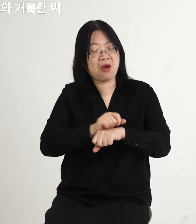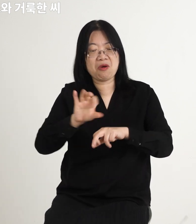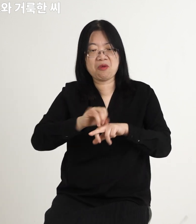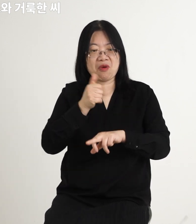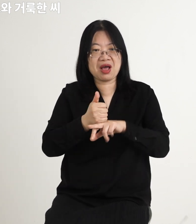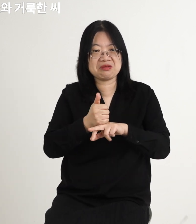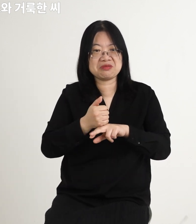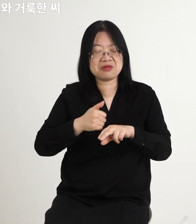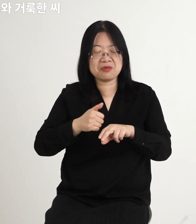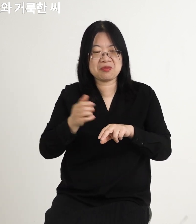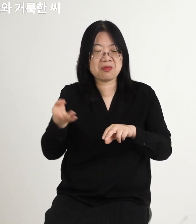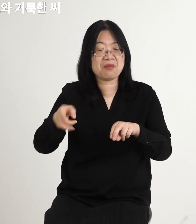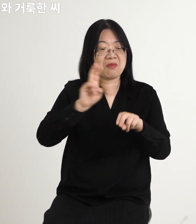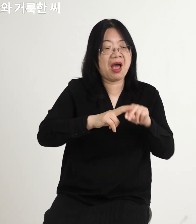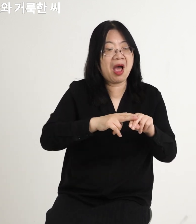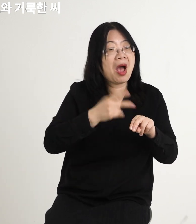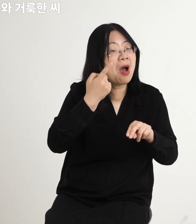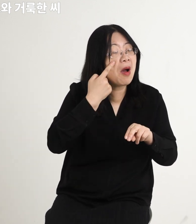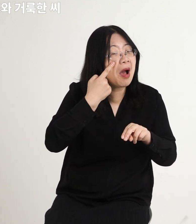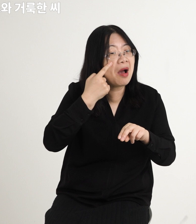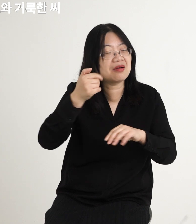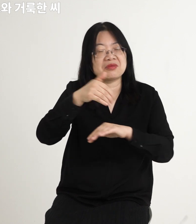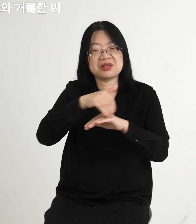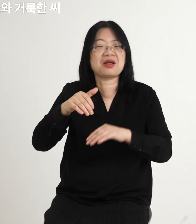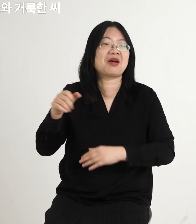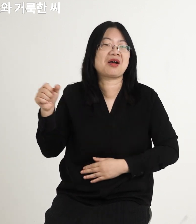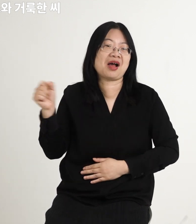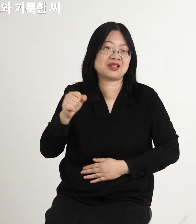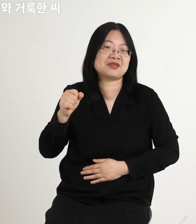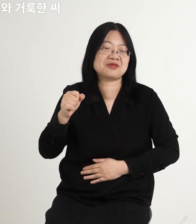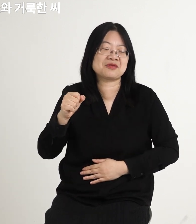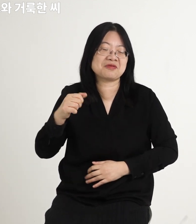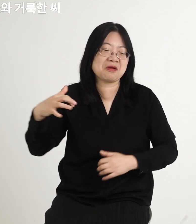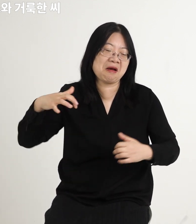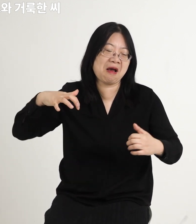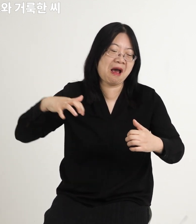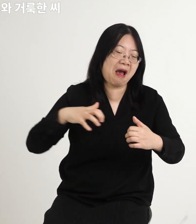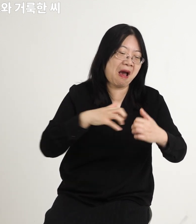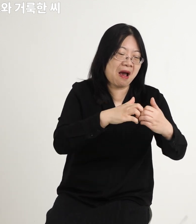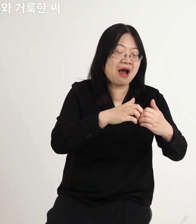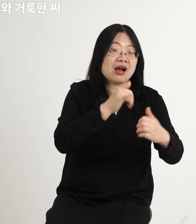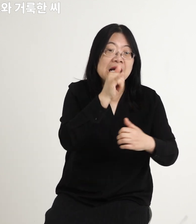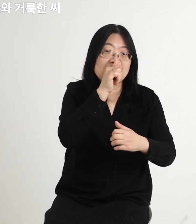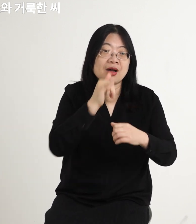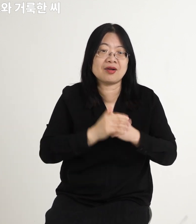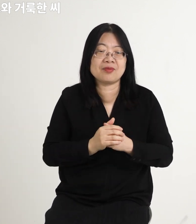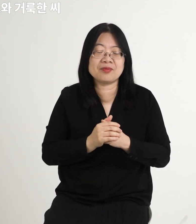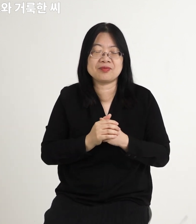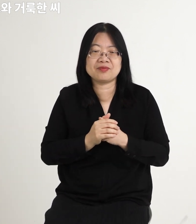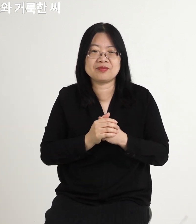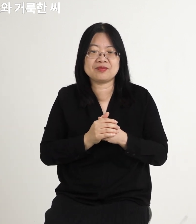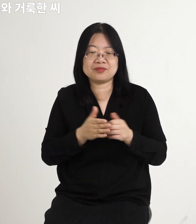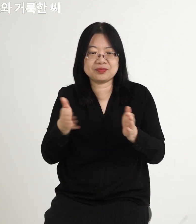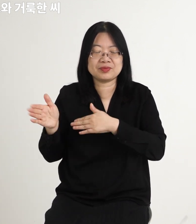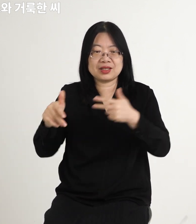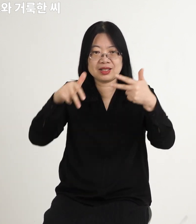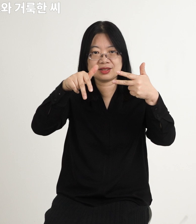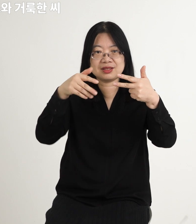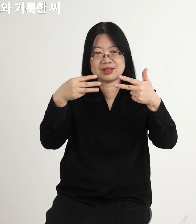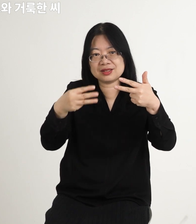세우자. 이렇게 계획을 가지고 밀고 왔던 겁니다. 자, 그런데 몇 절을 보시냐면